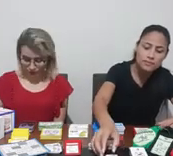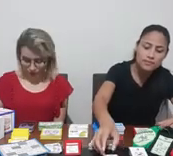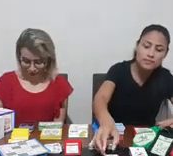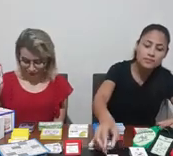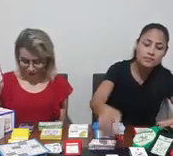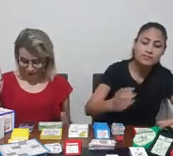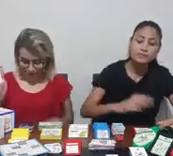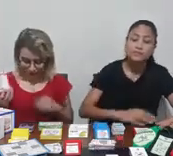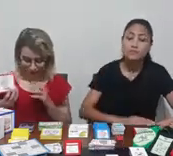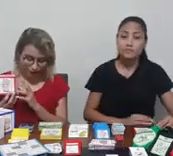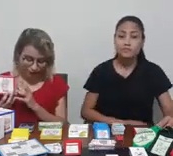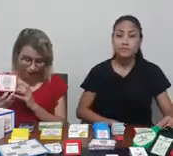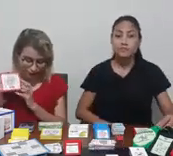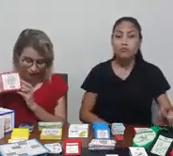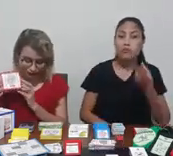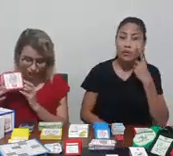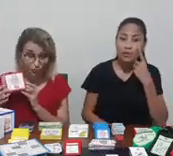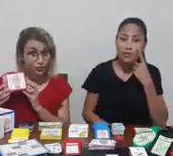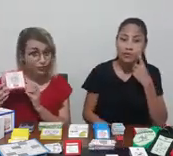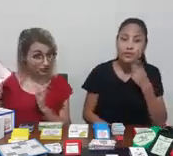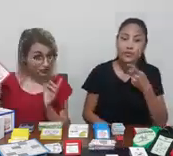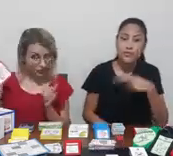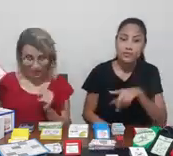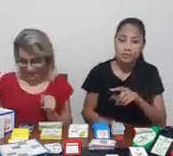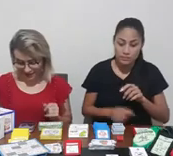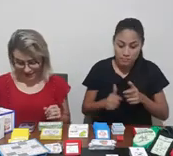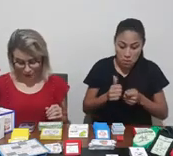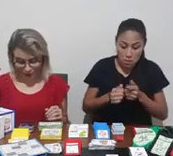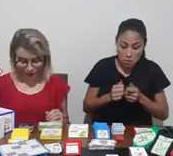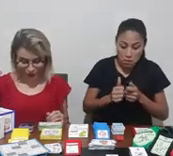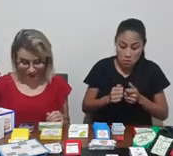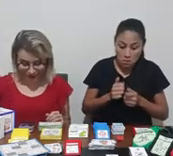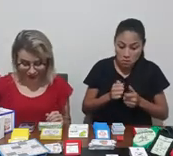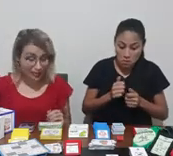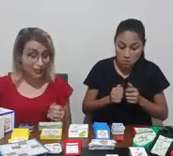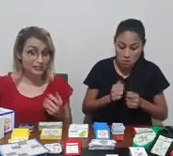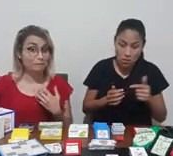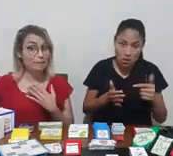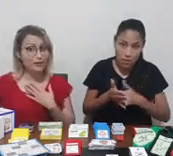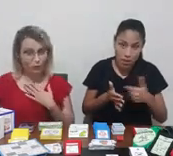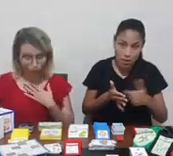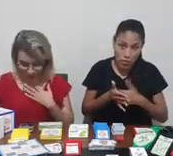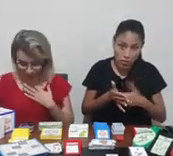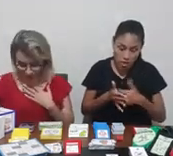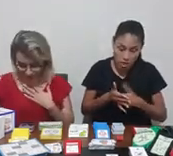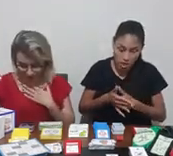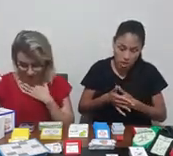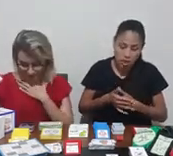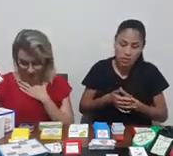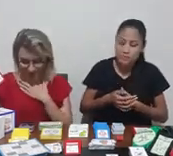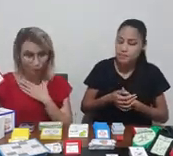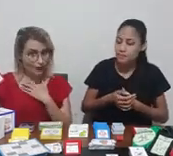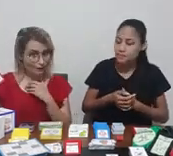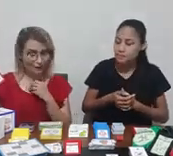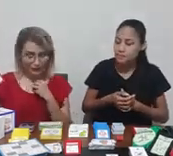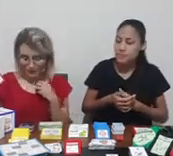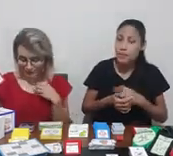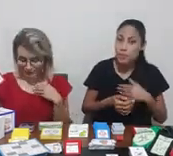Olha só, enquanto vocês digitam aí a resposta de vocês, né? Aliás, a pergunta de vocês,